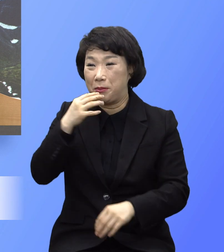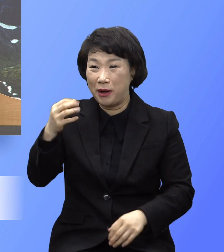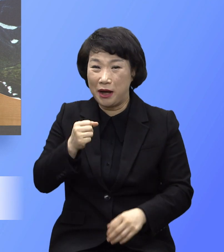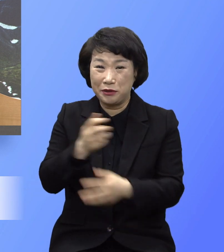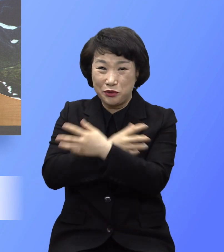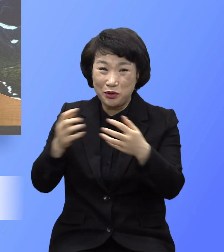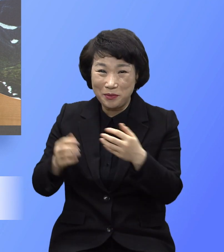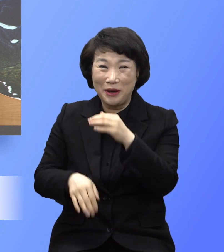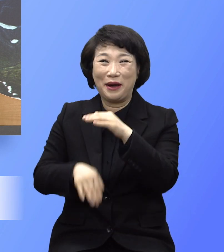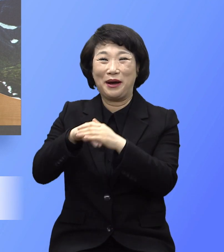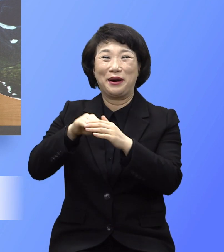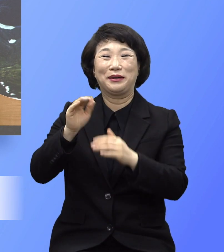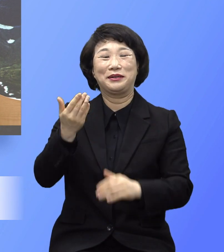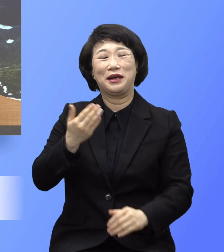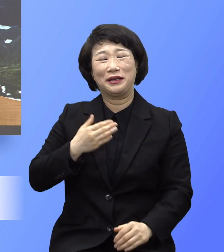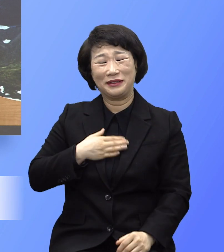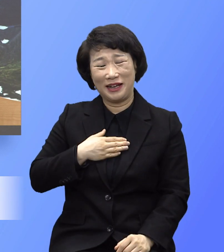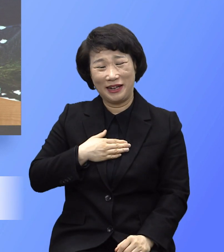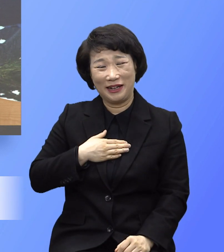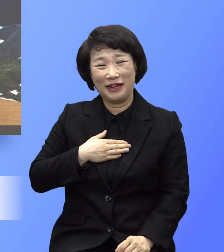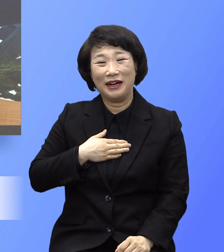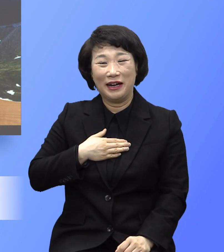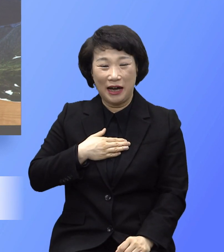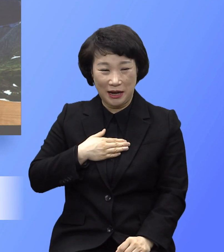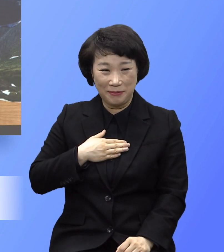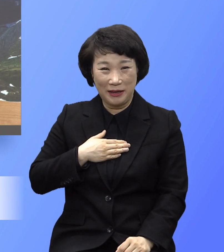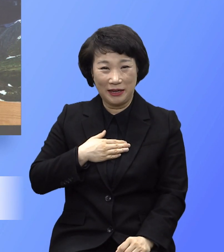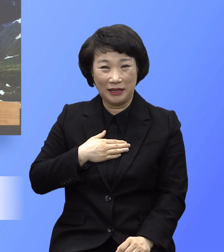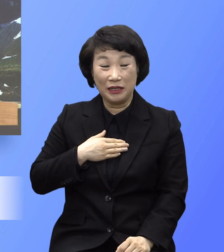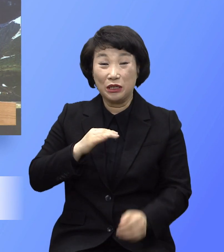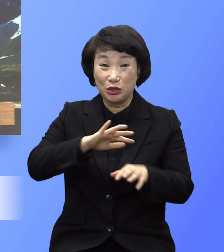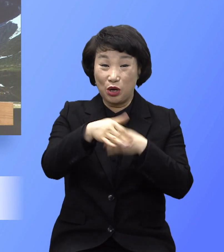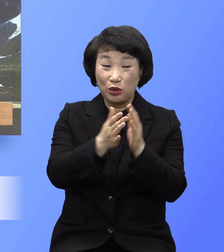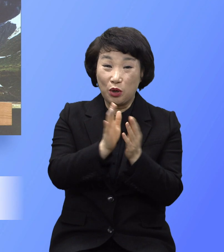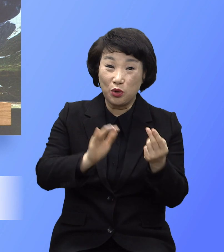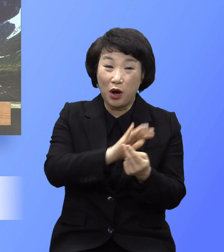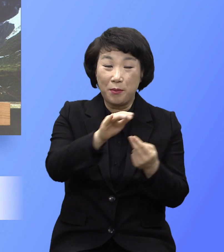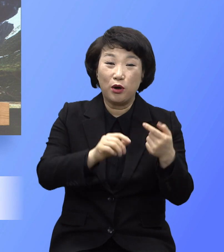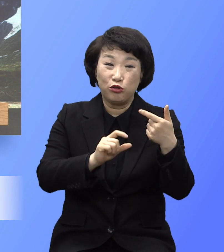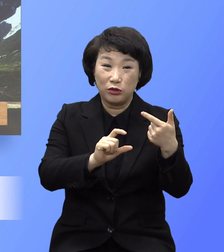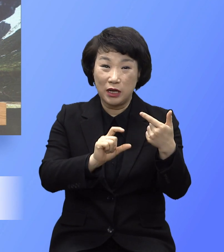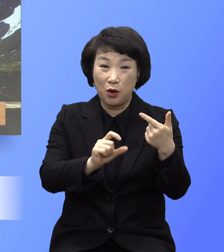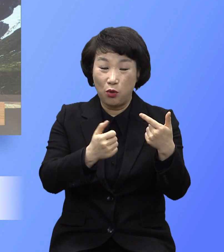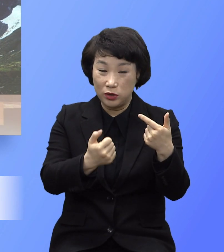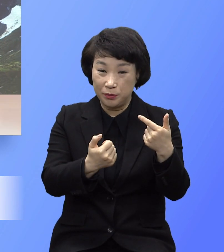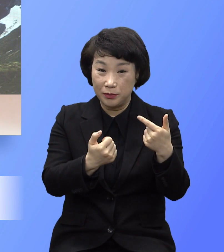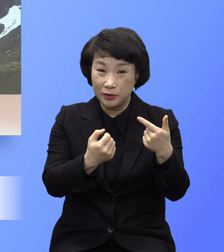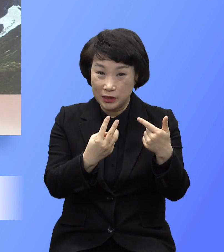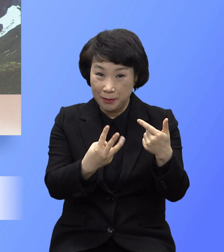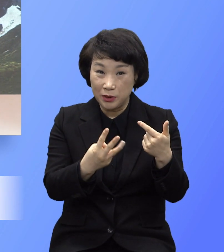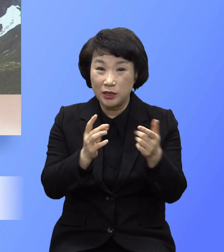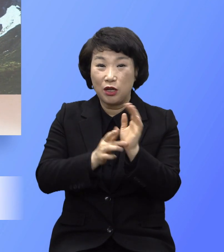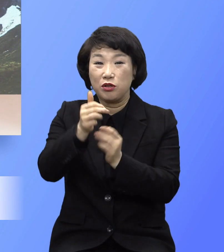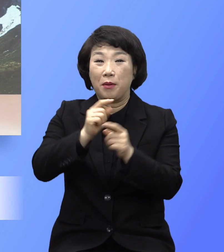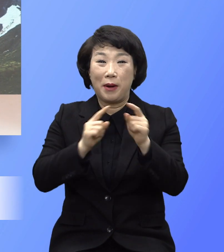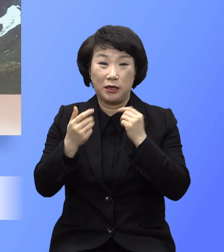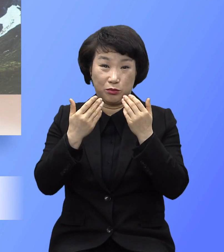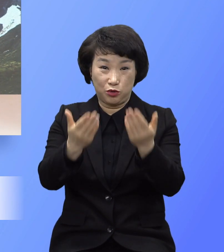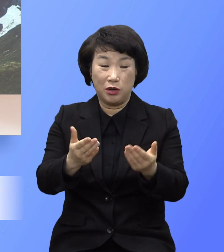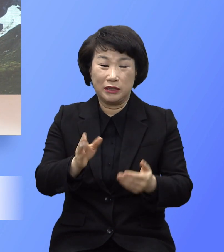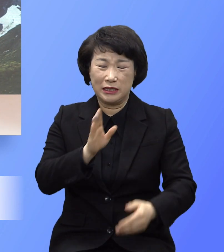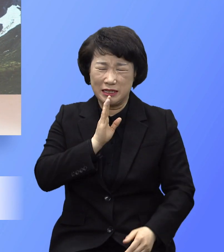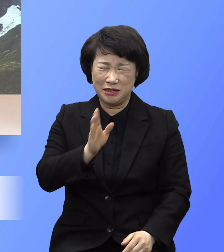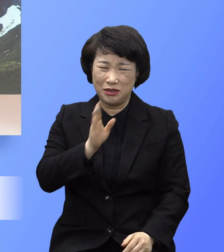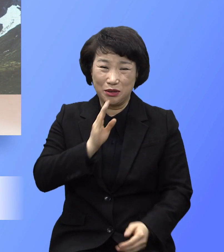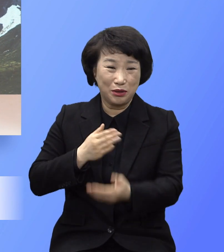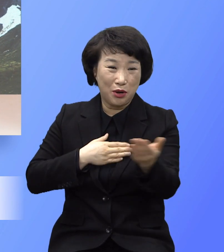생명으로 가득하다는 것입니다. 요한복음 6장 53절에 예수께서 이르시되 내가